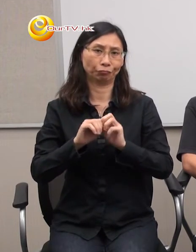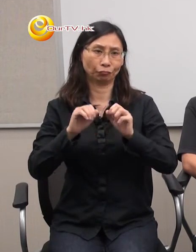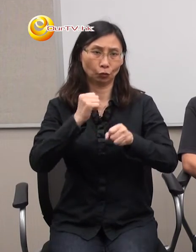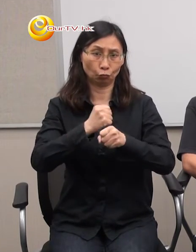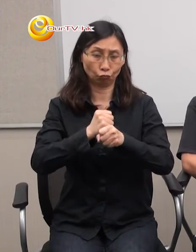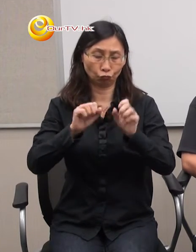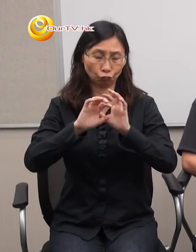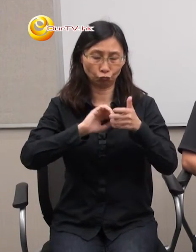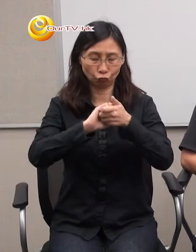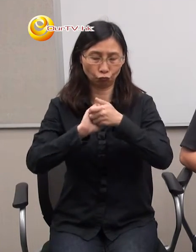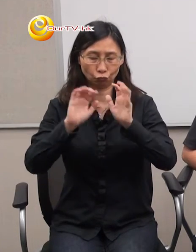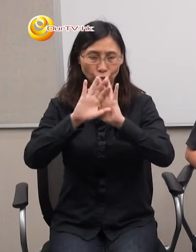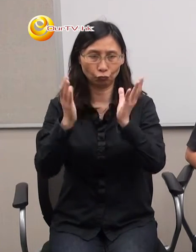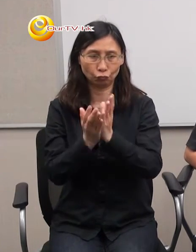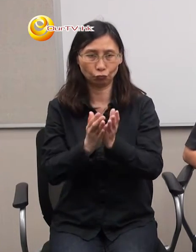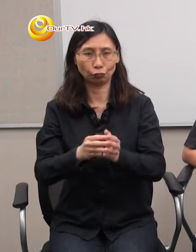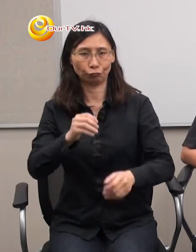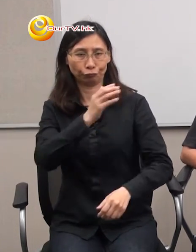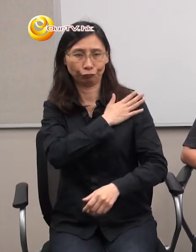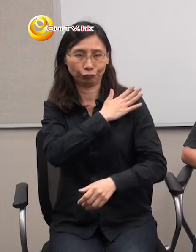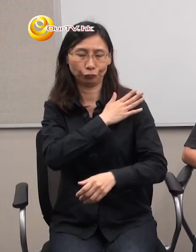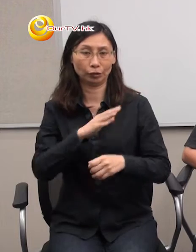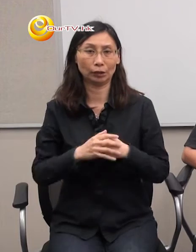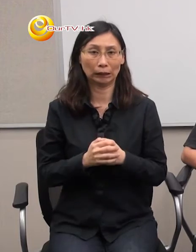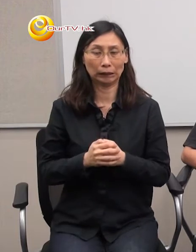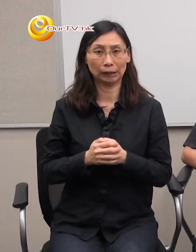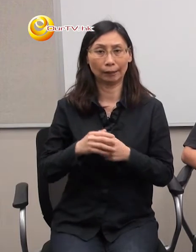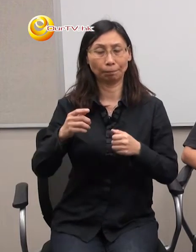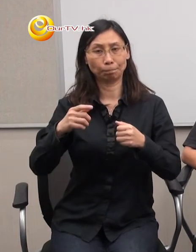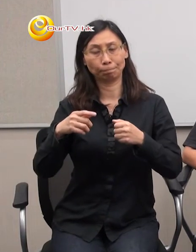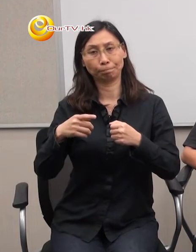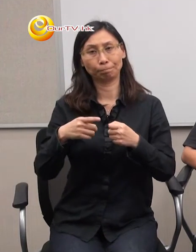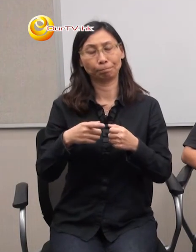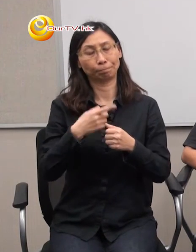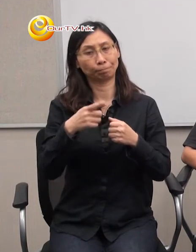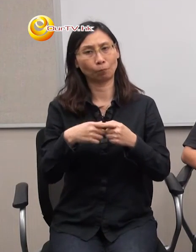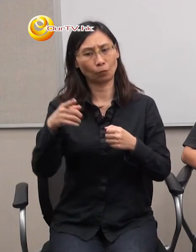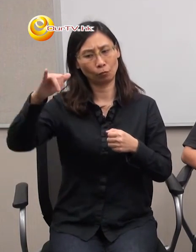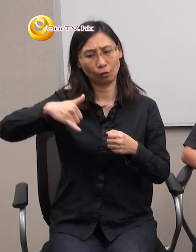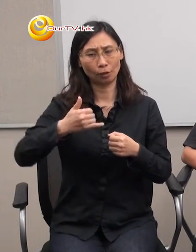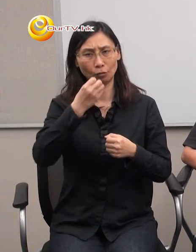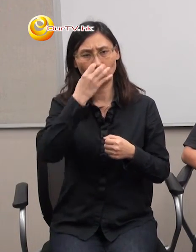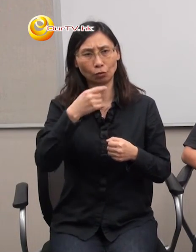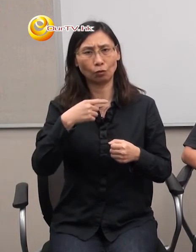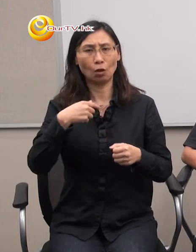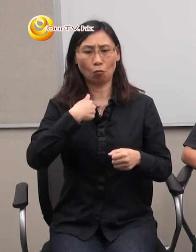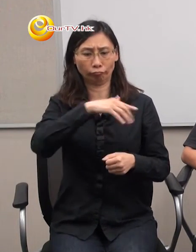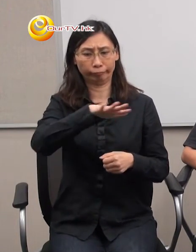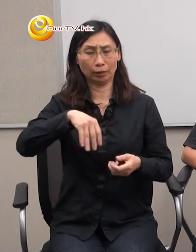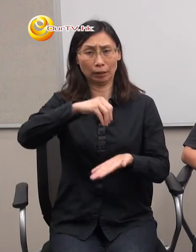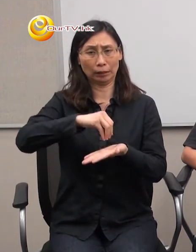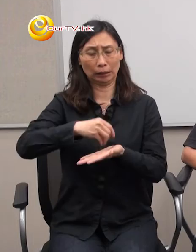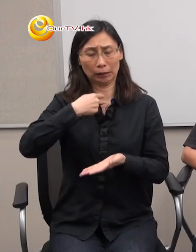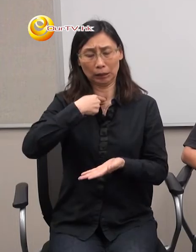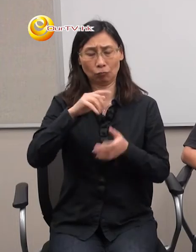工作協調小組嘅組長嚟，即係佢睇住香港同澳門嘅。咁佢嚟嘅時候，我哋冇理由唔表達意見。 咁啊，要招呼佢嘅啦，